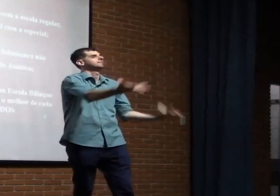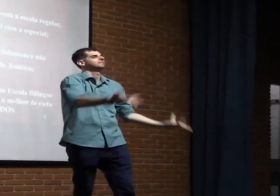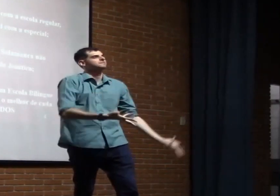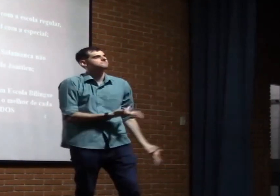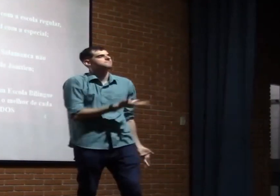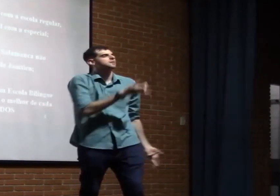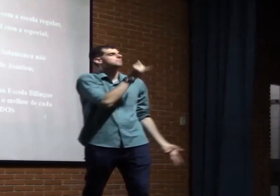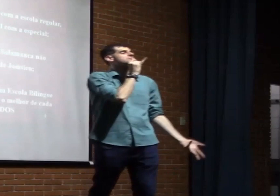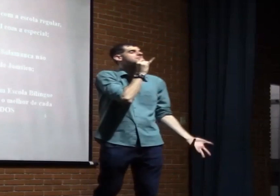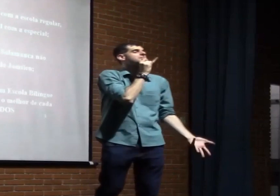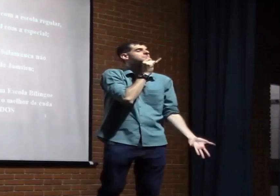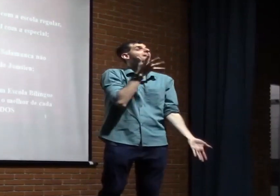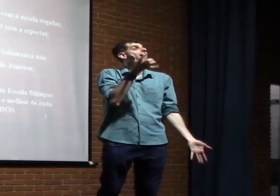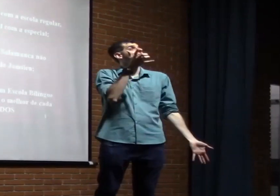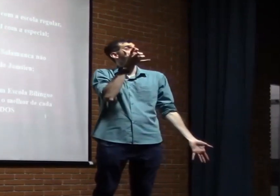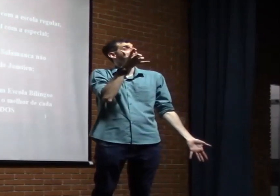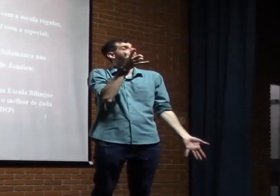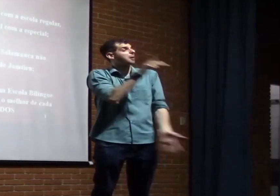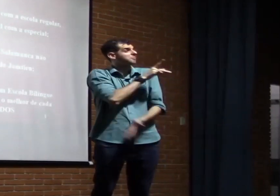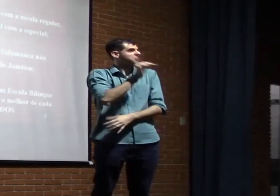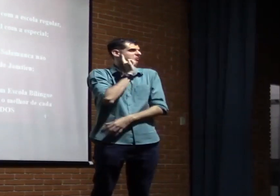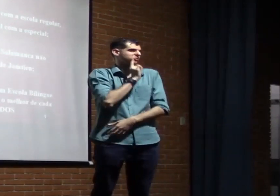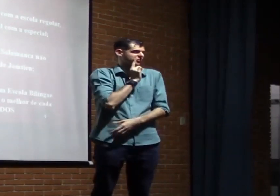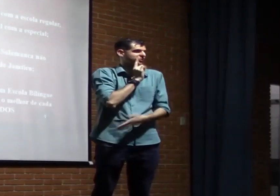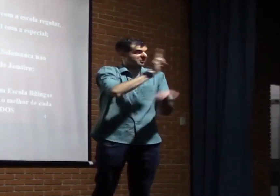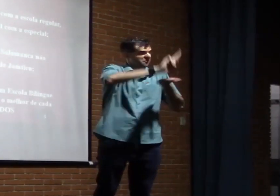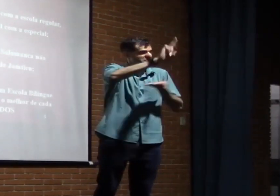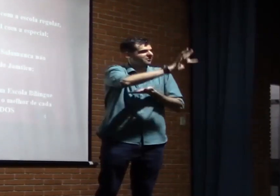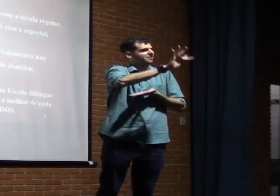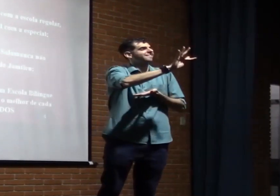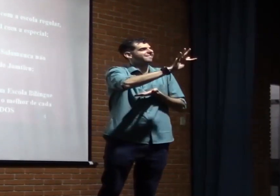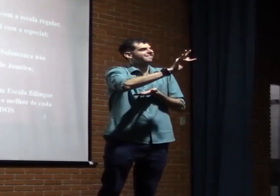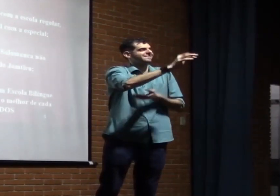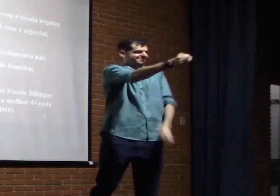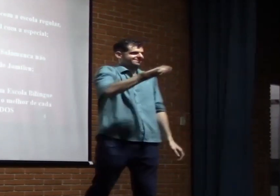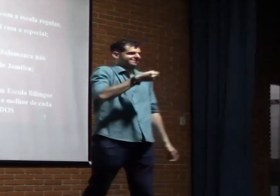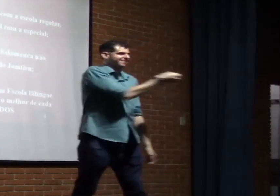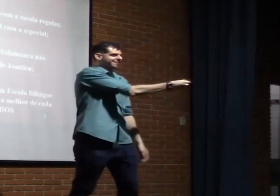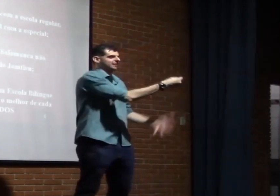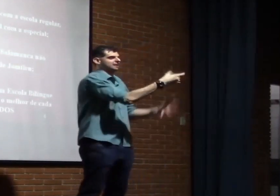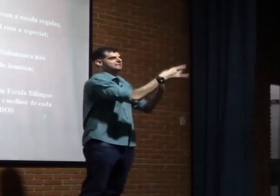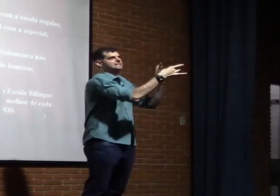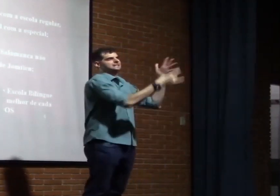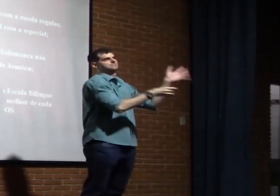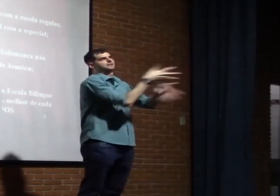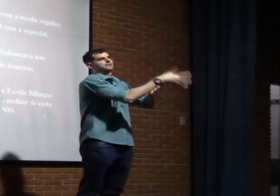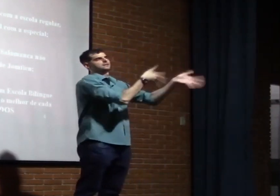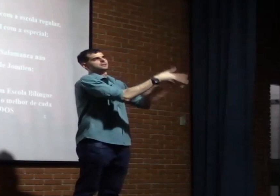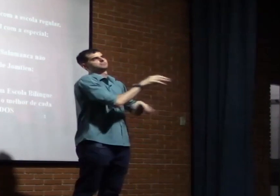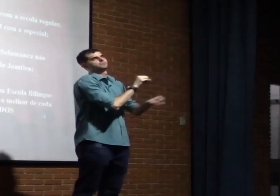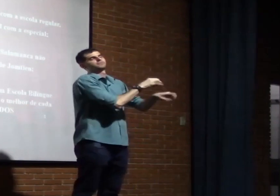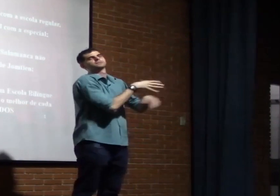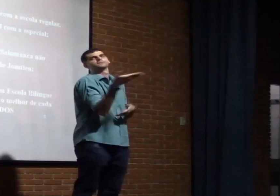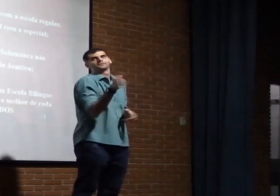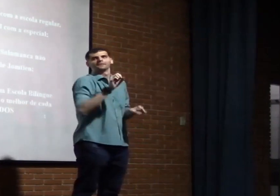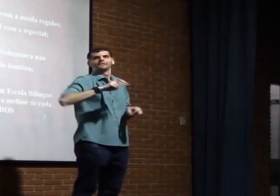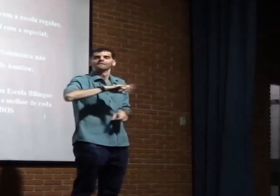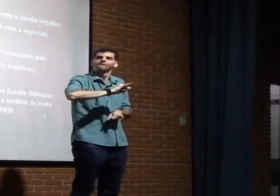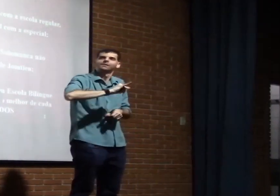aquelas muralhas, isso é um problema, sabe? Porque assim, por exemplo, os professores